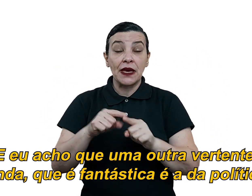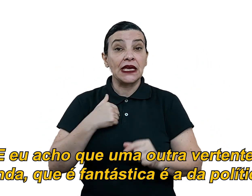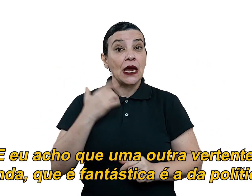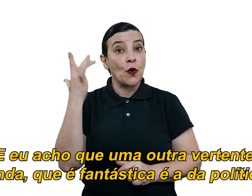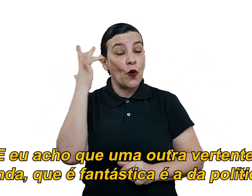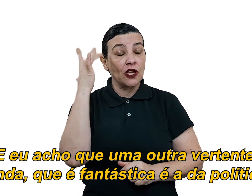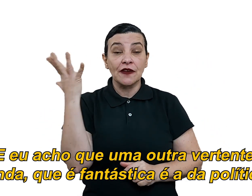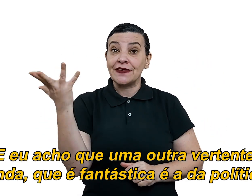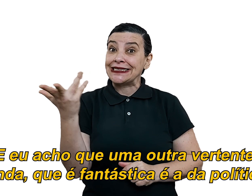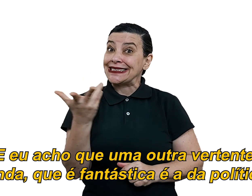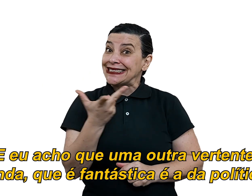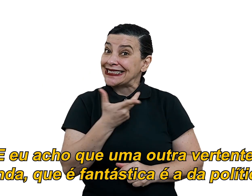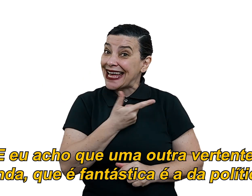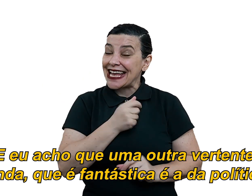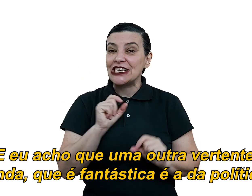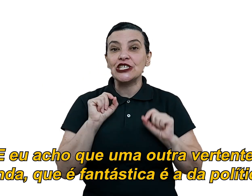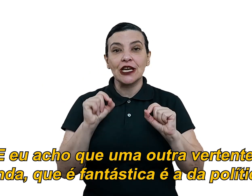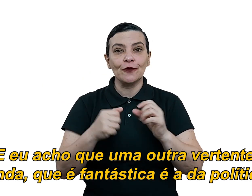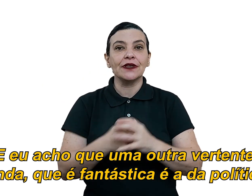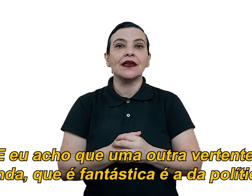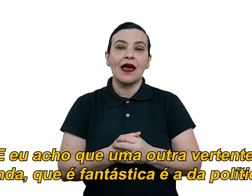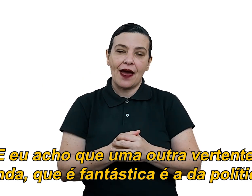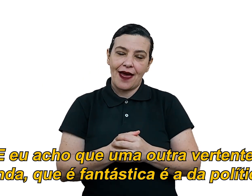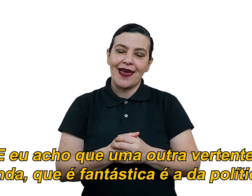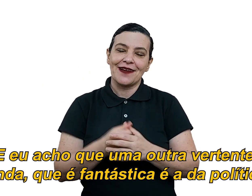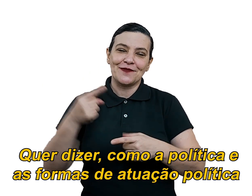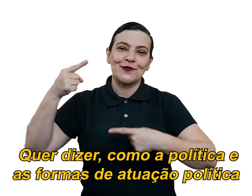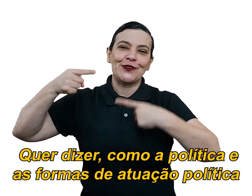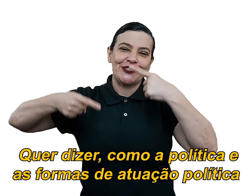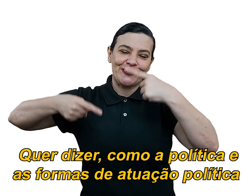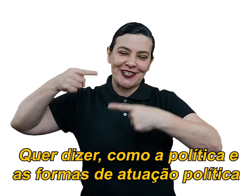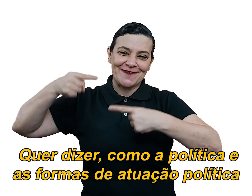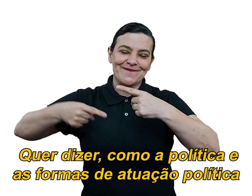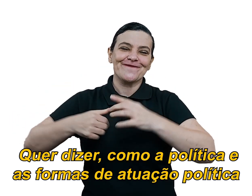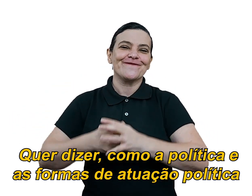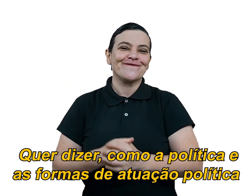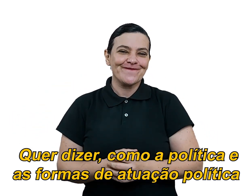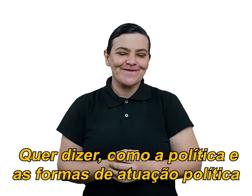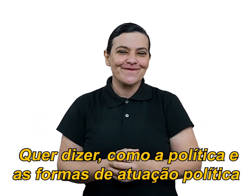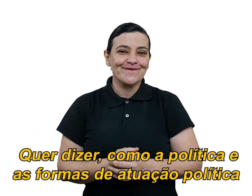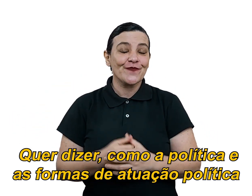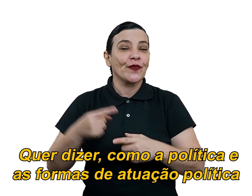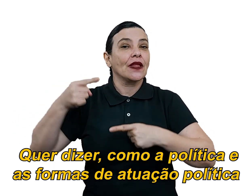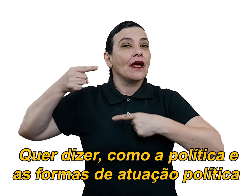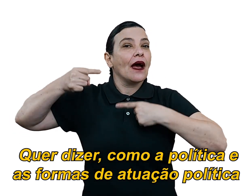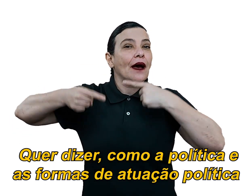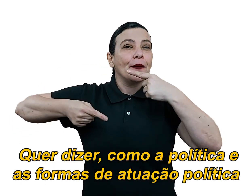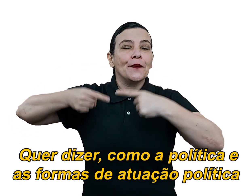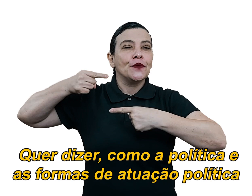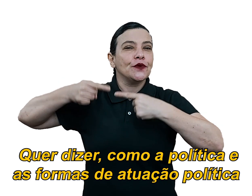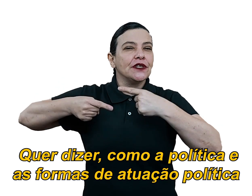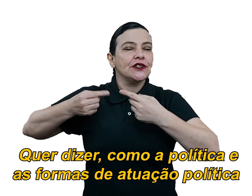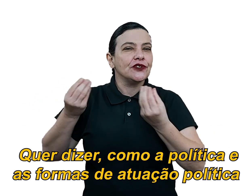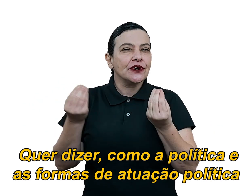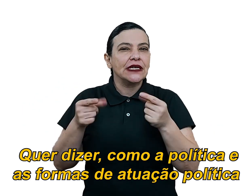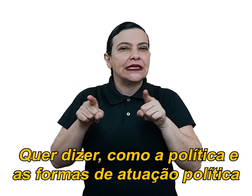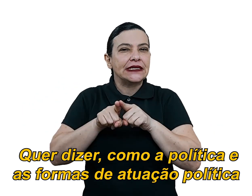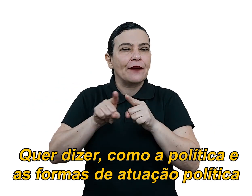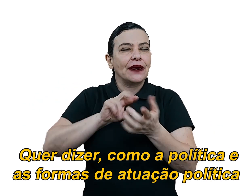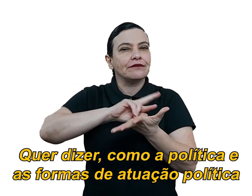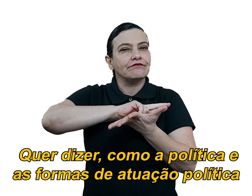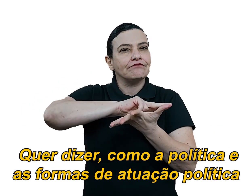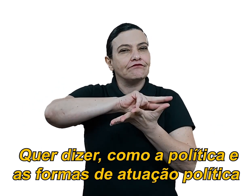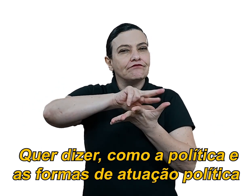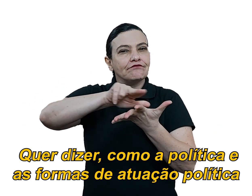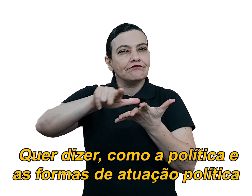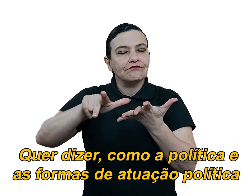ainda que é fantástica é a da política. Quer dizer, como a política e as